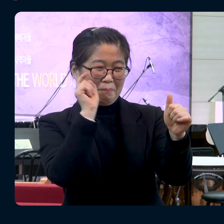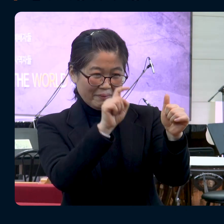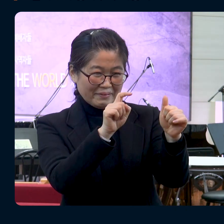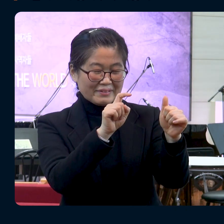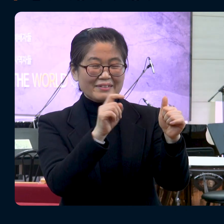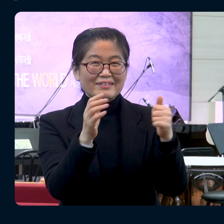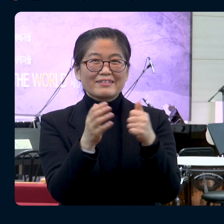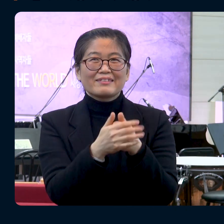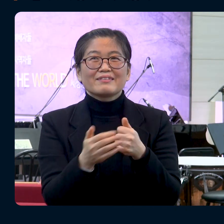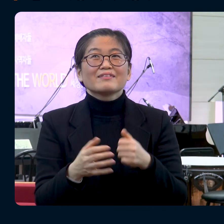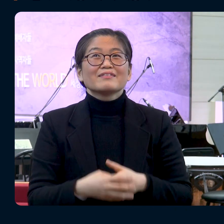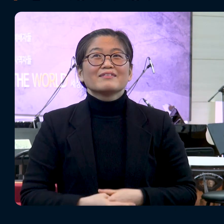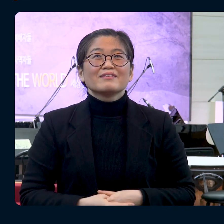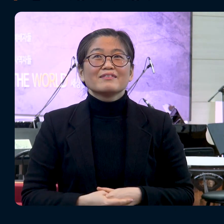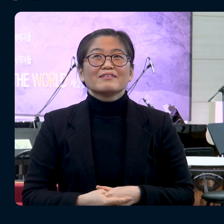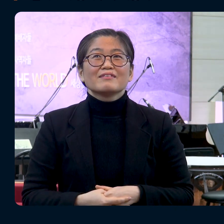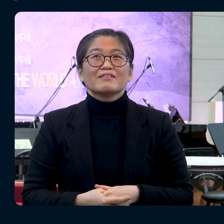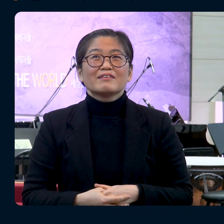그야말로 발각된 거죠.